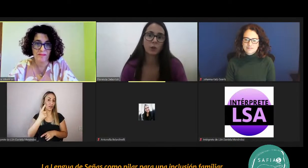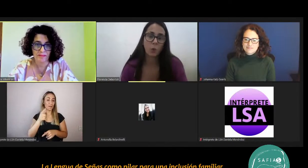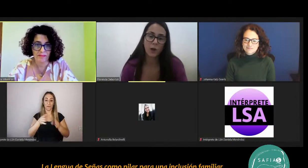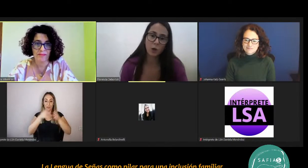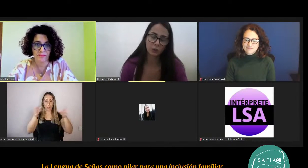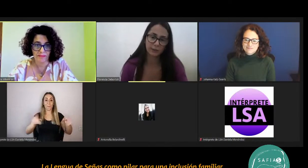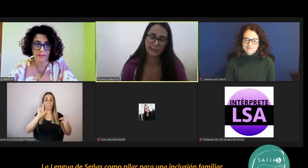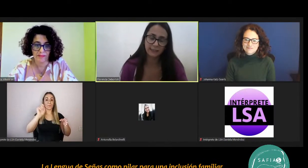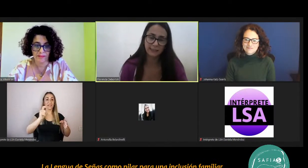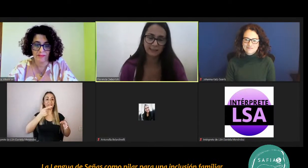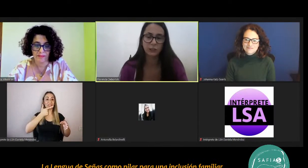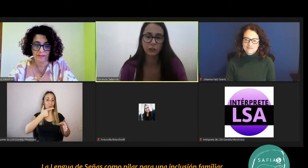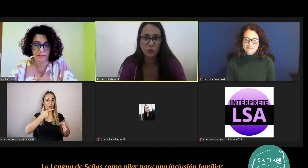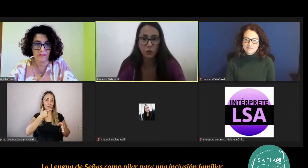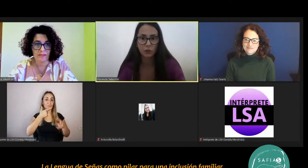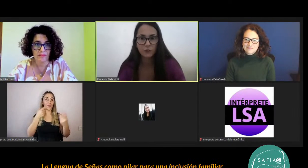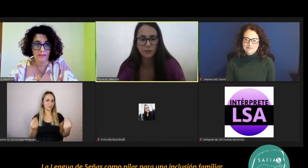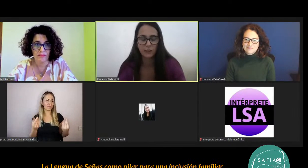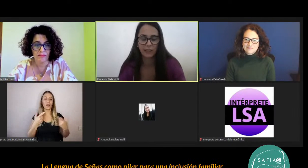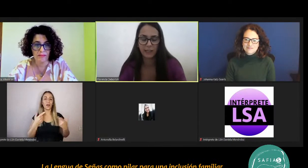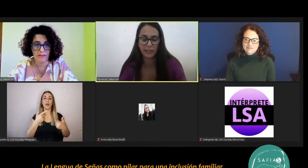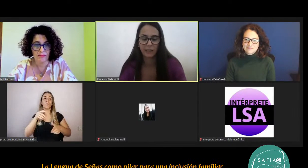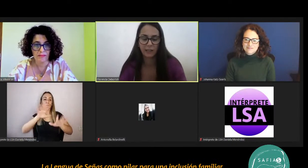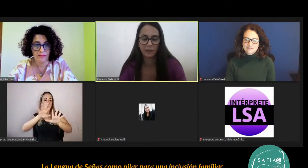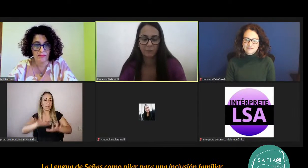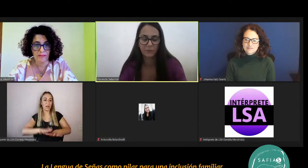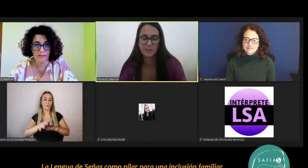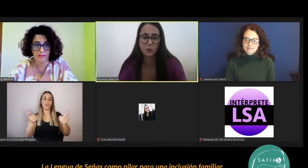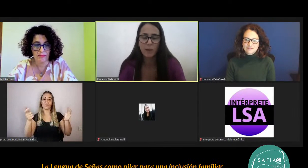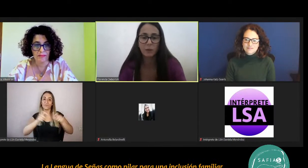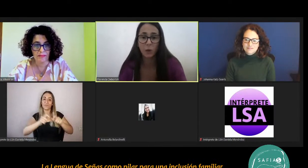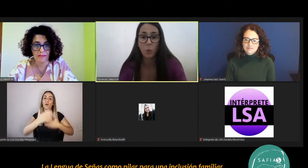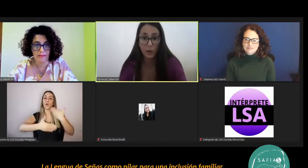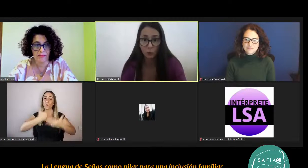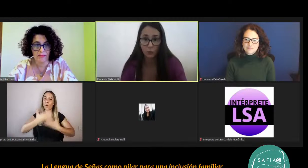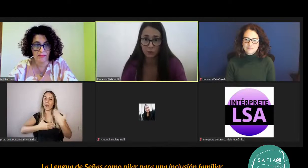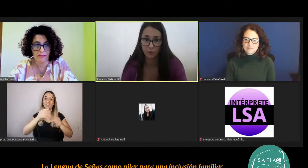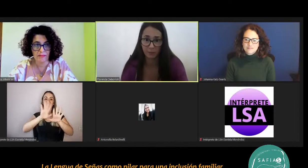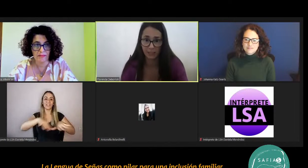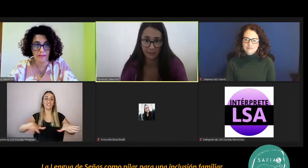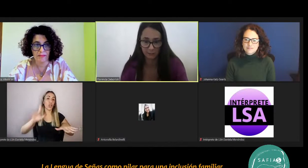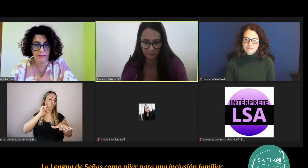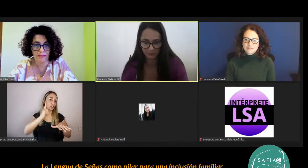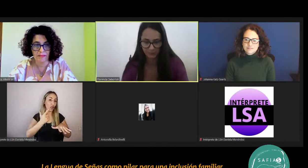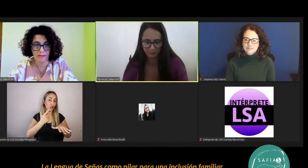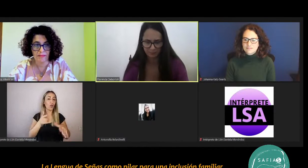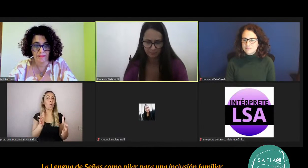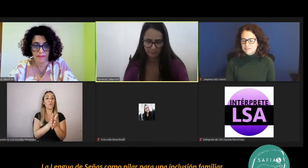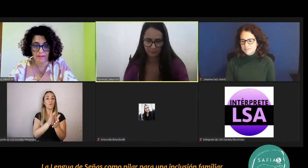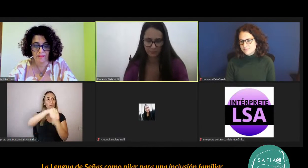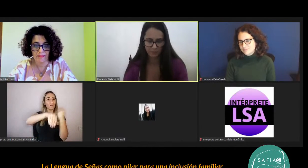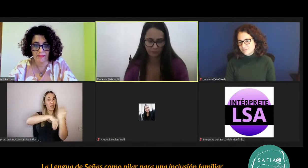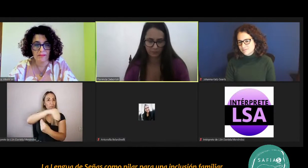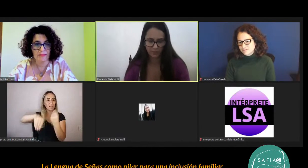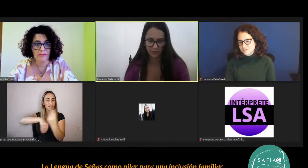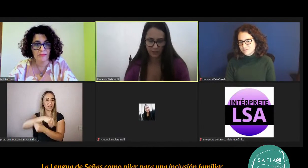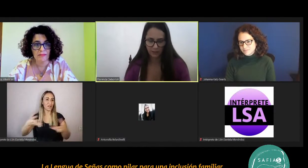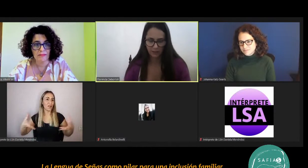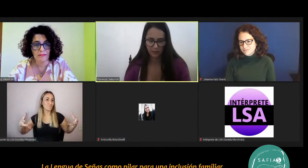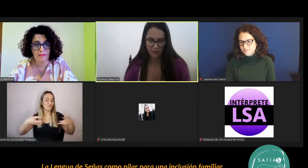encuentro de juegos donde niñas y niños sordos se sumaron a jugar junto a sus familias.